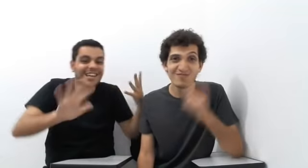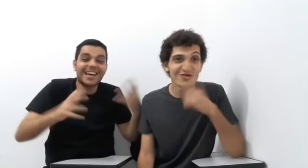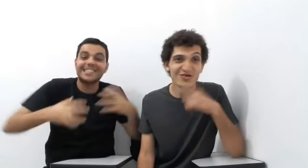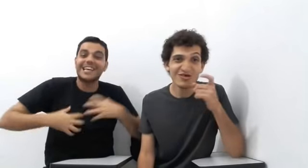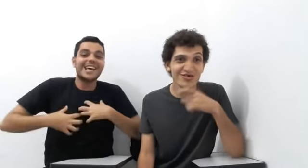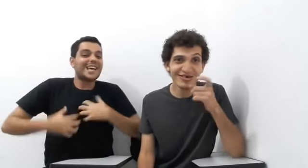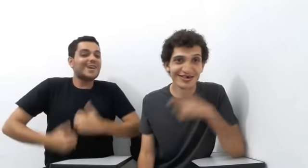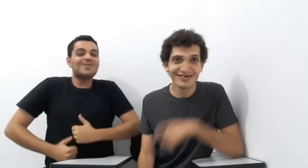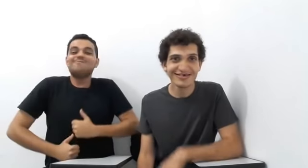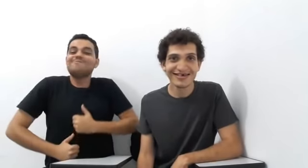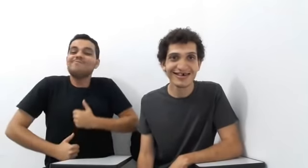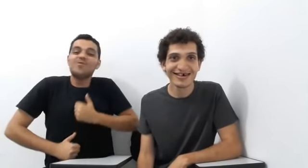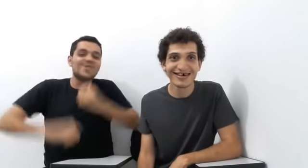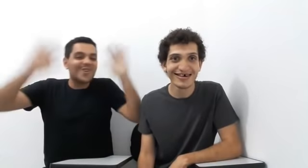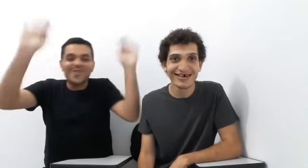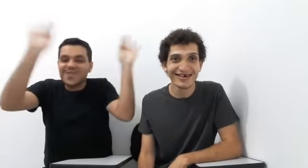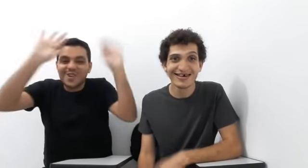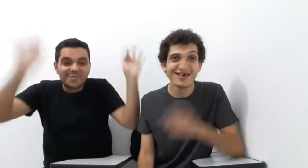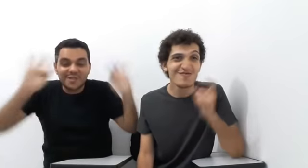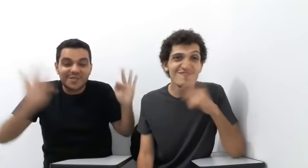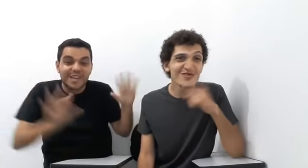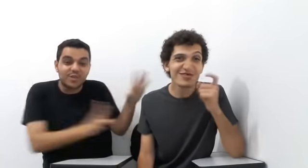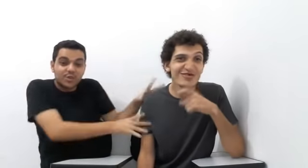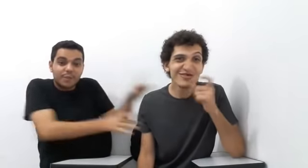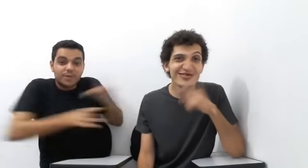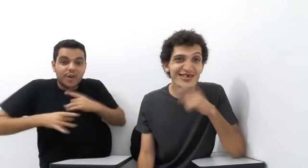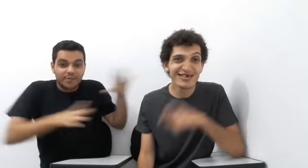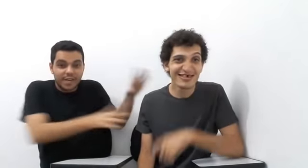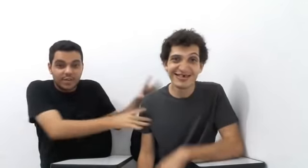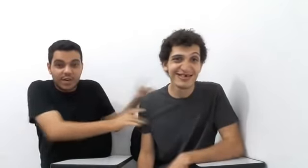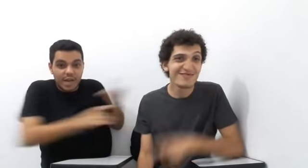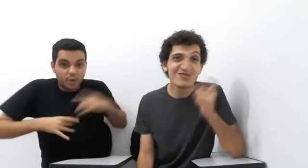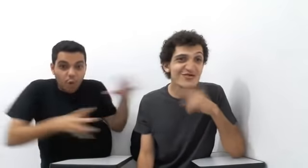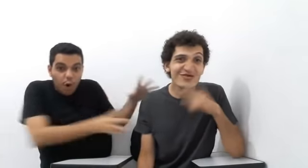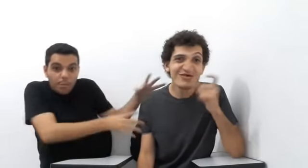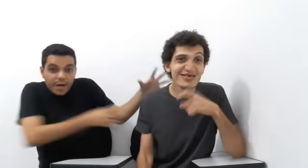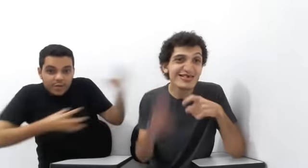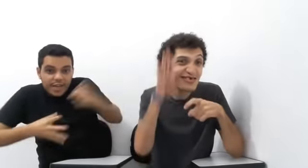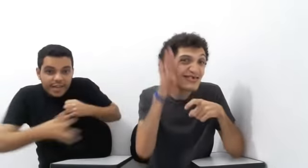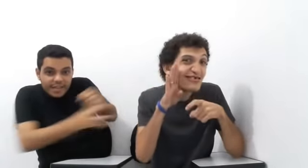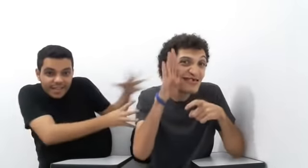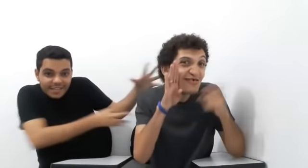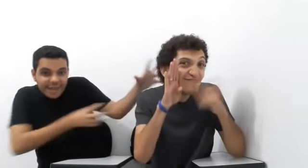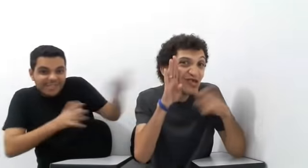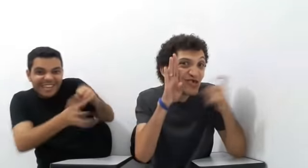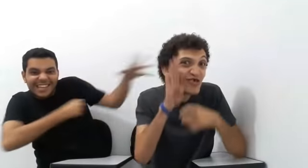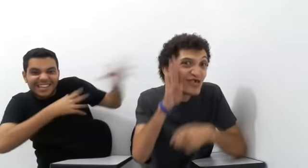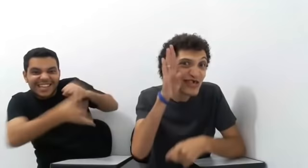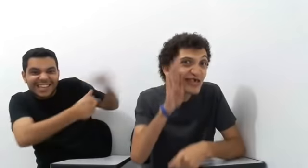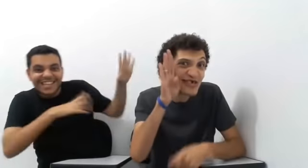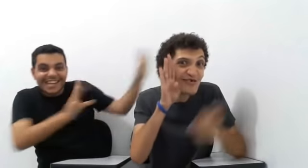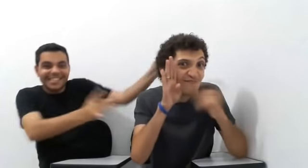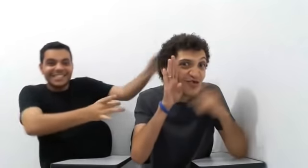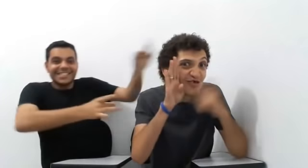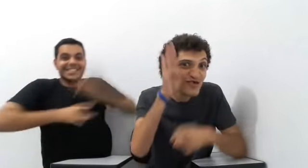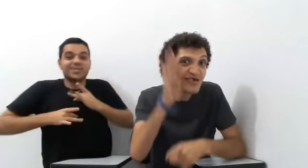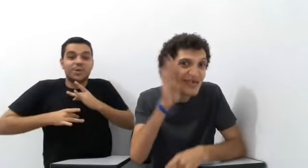sinais. Eu, muito orgulhoso, muito feliz. Eu estou só absorvendo, eu estou roubando dele aqui, sabe? Estou